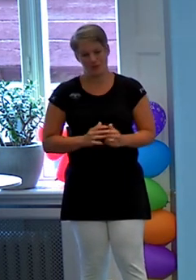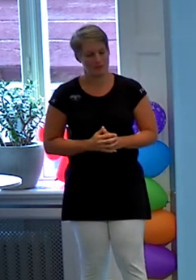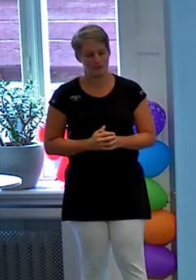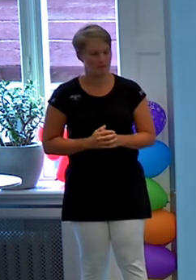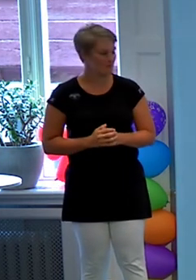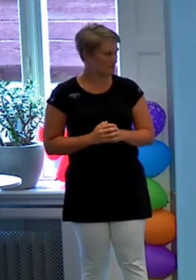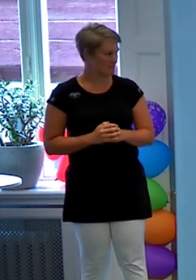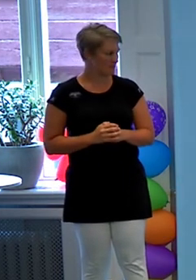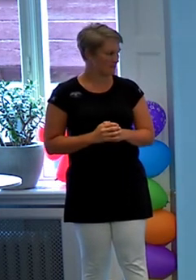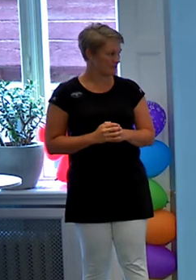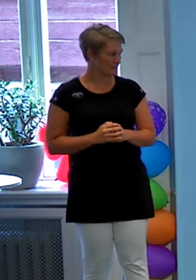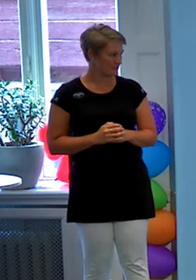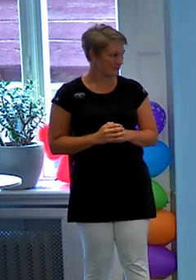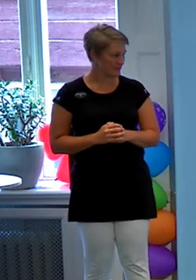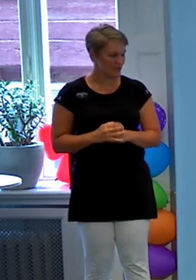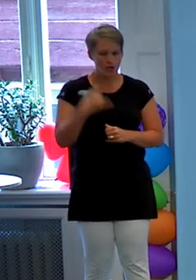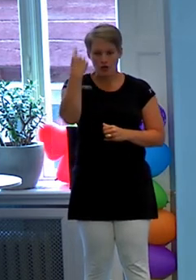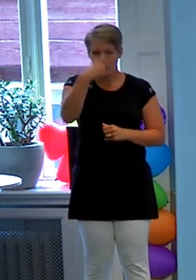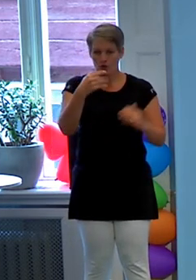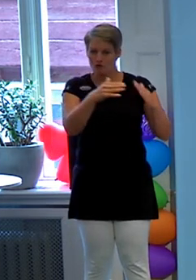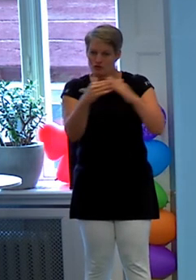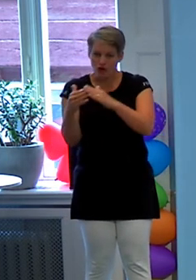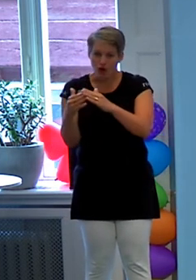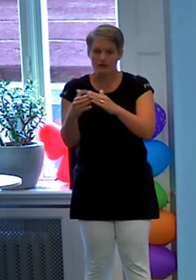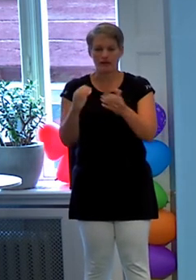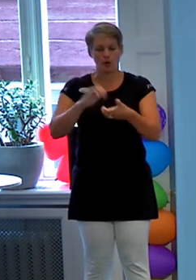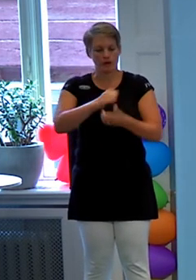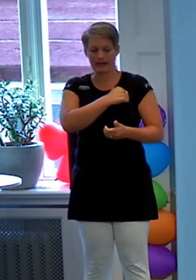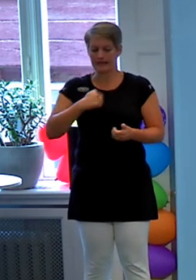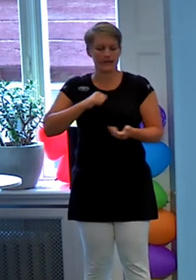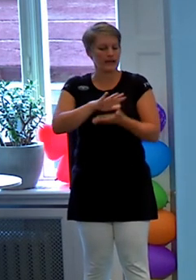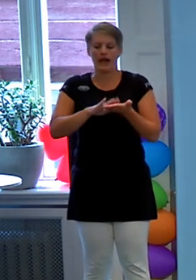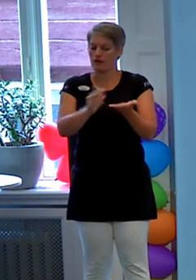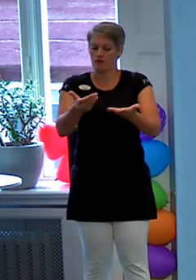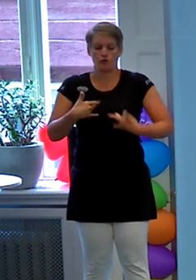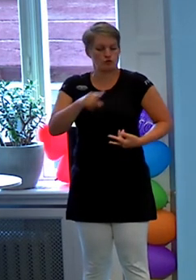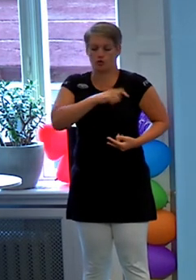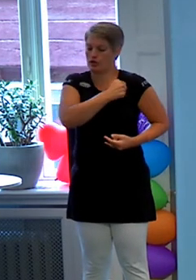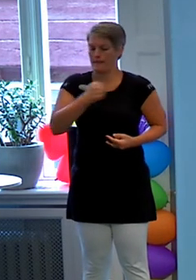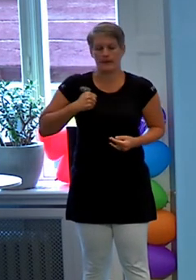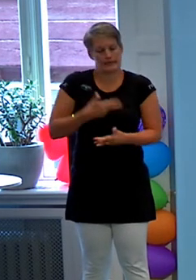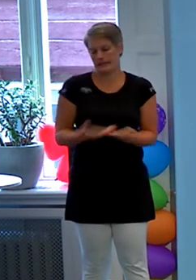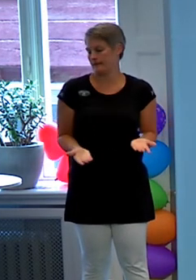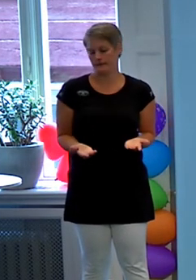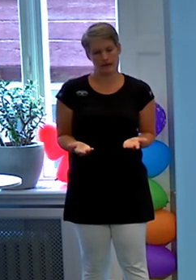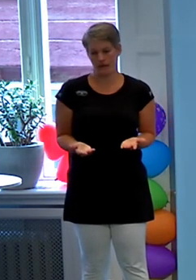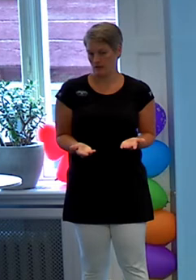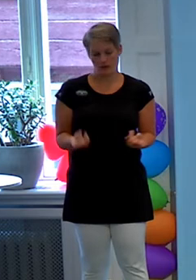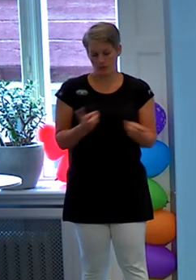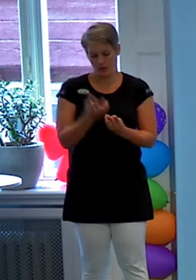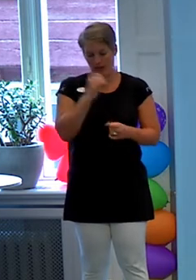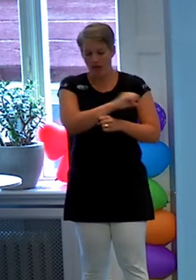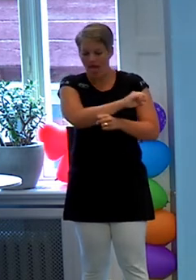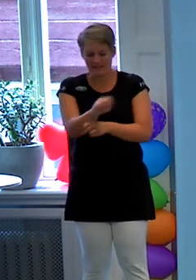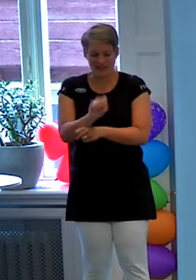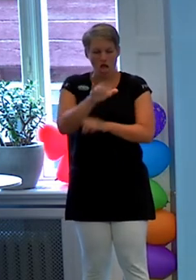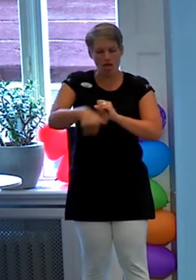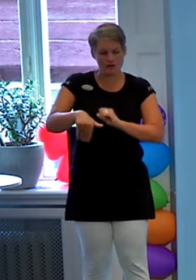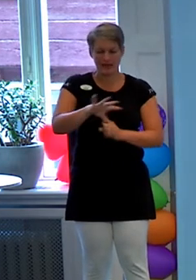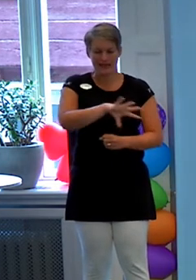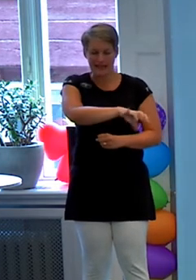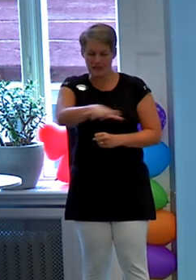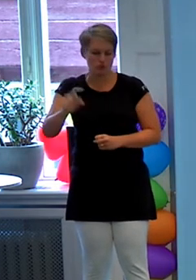Att huvudstaden och regeringen kommer aldrig att få så mycket makt att den kan härska över regionerna också. Jag